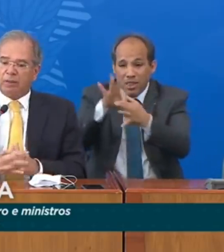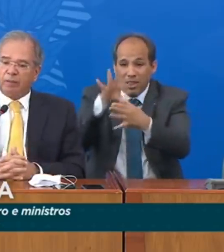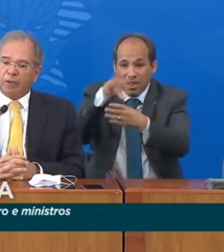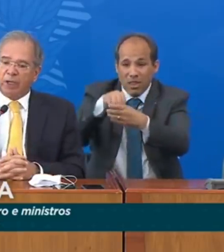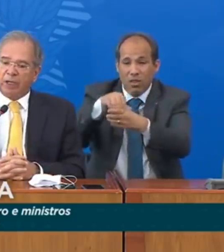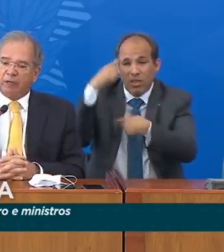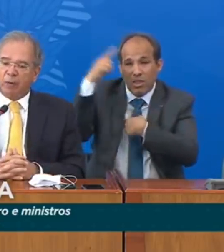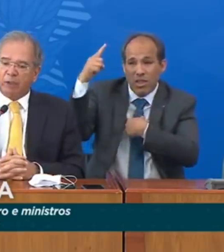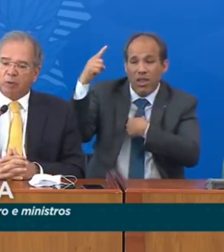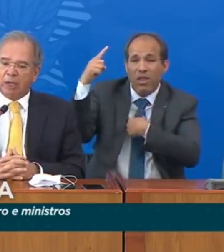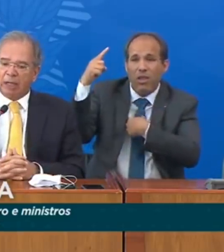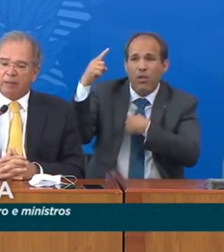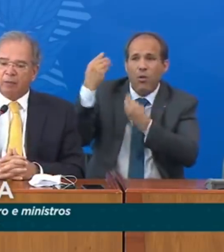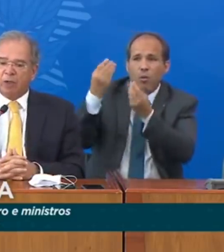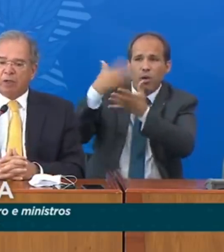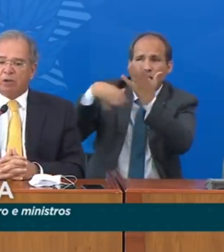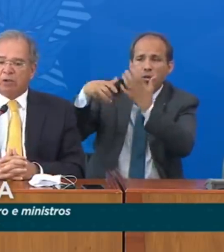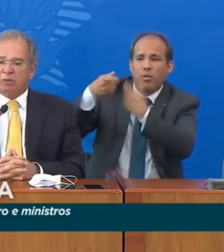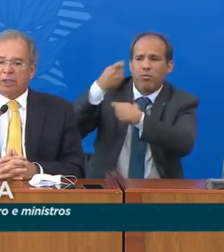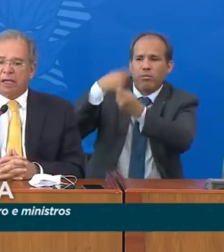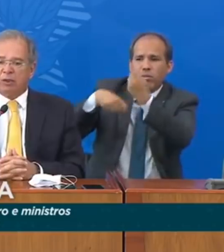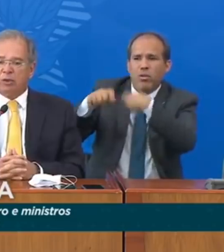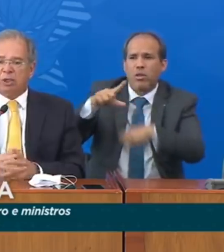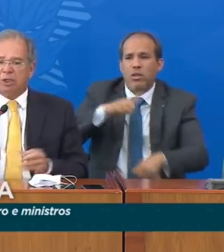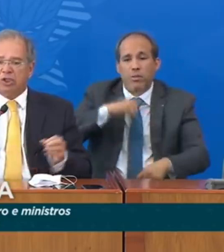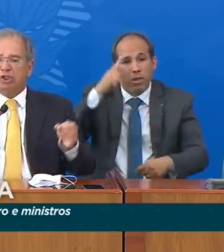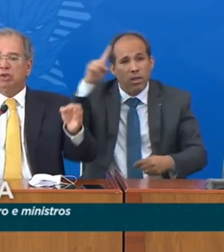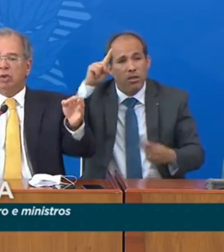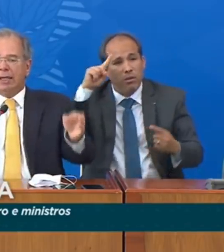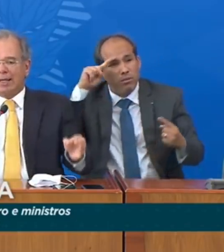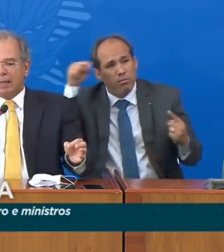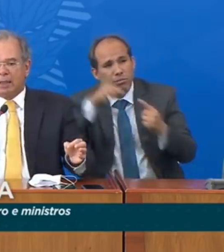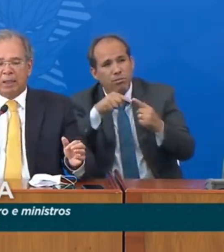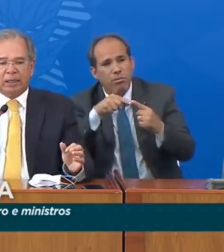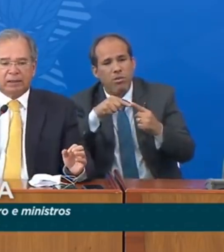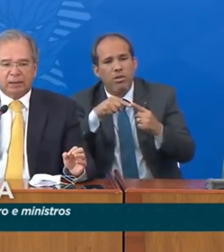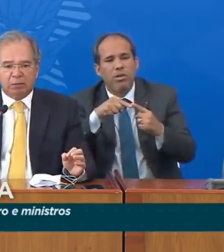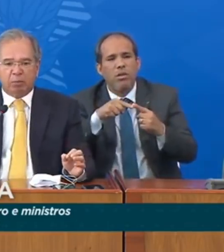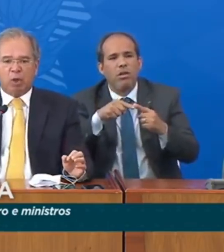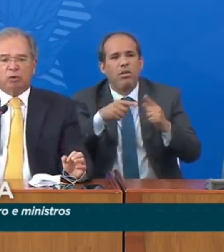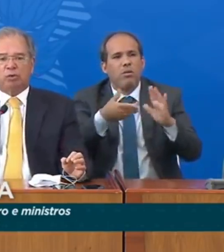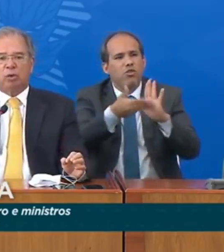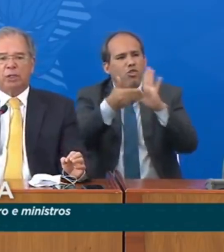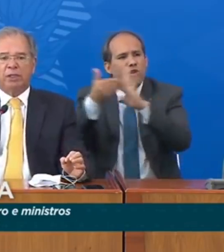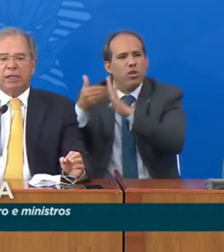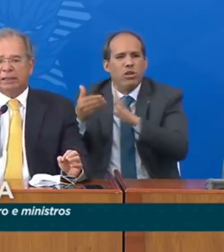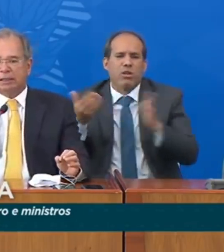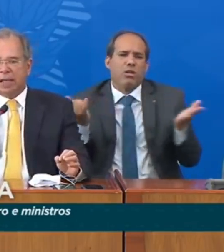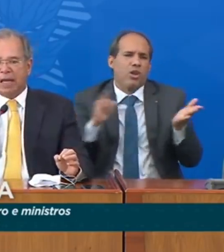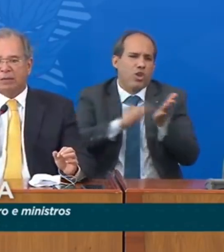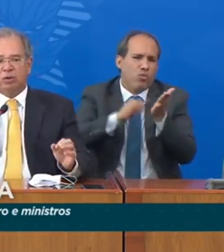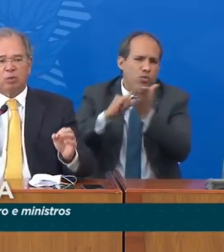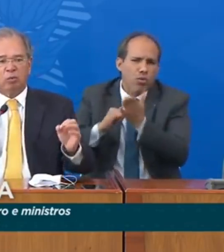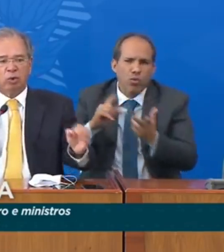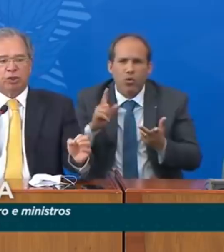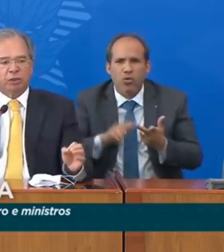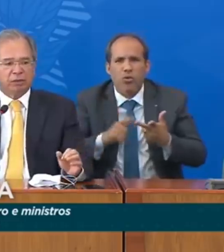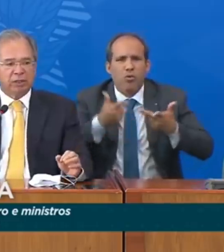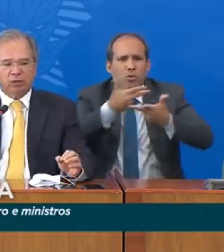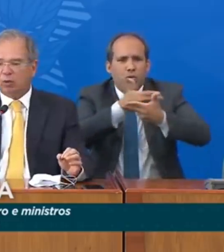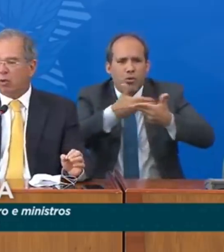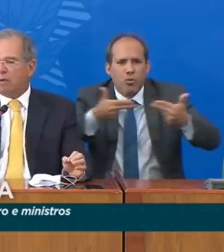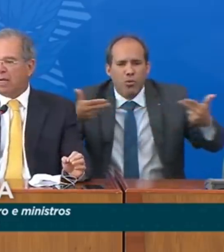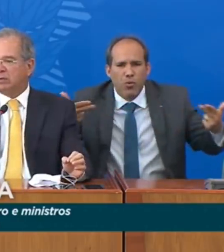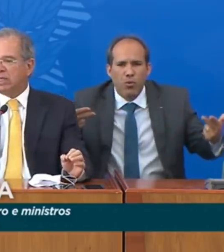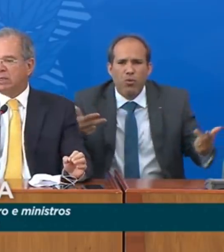de reforma tributária, nós temos a ideia justamente de desonerar. Esses impostos sobre eletricidade, sobre combustíveis,